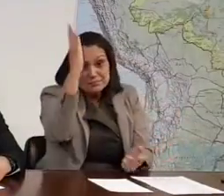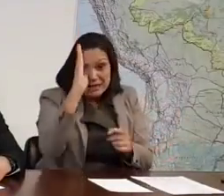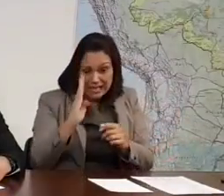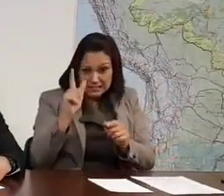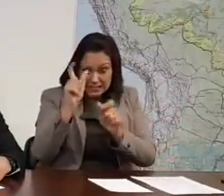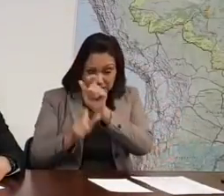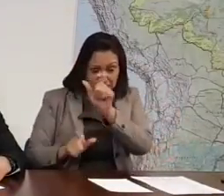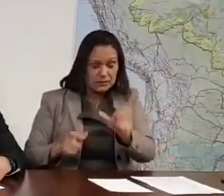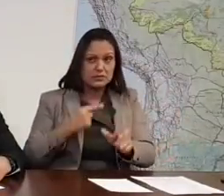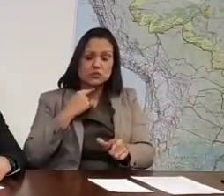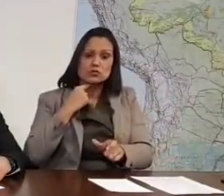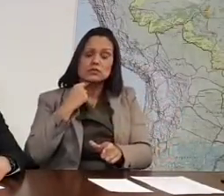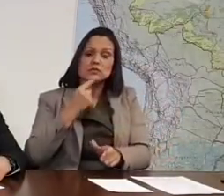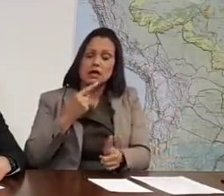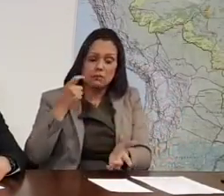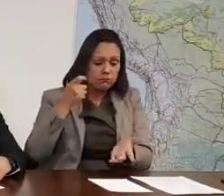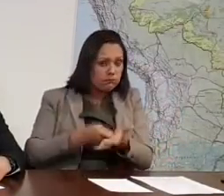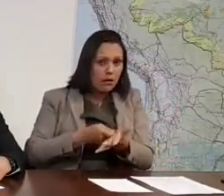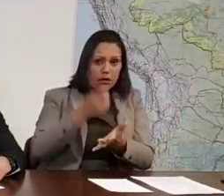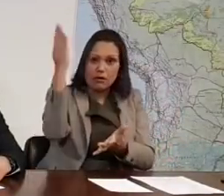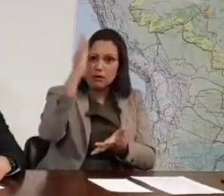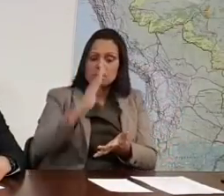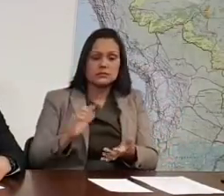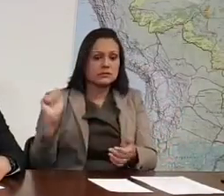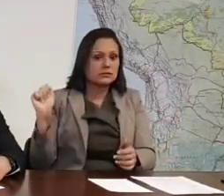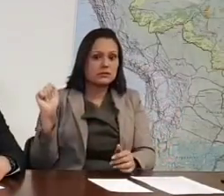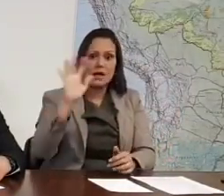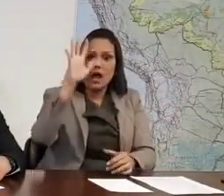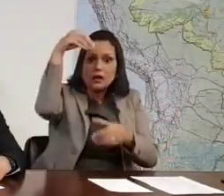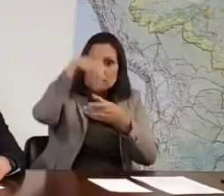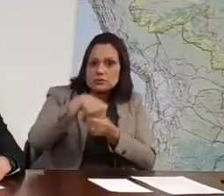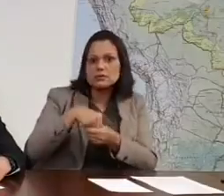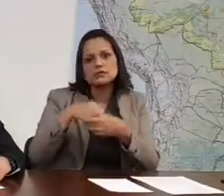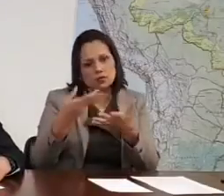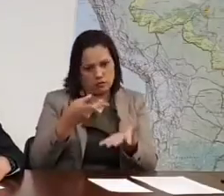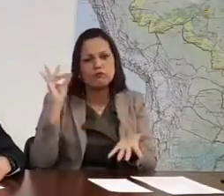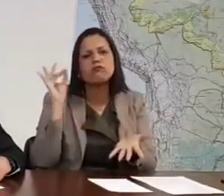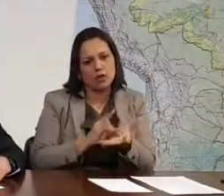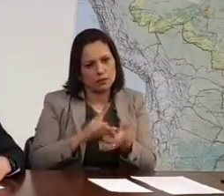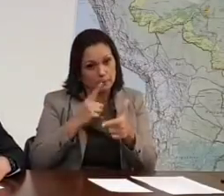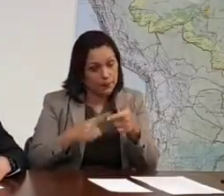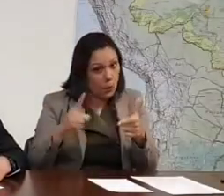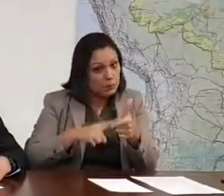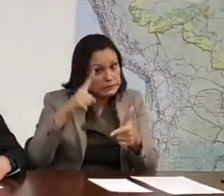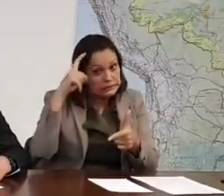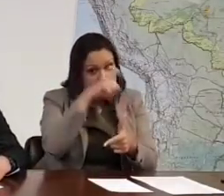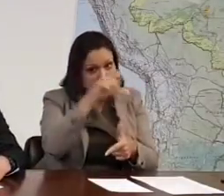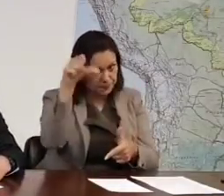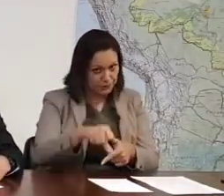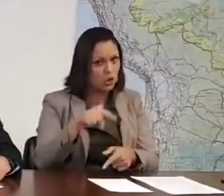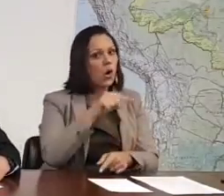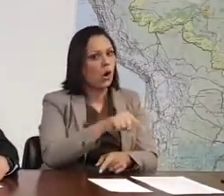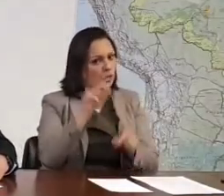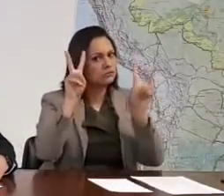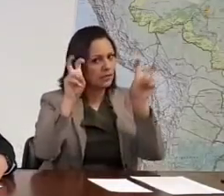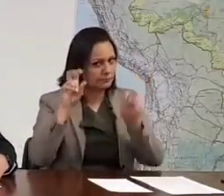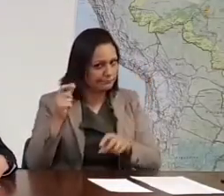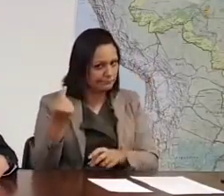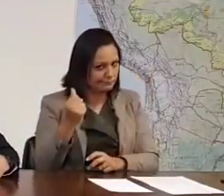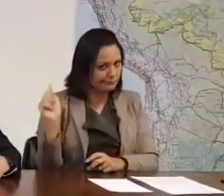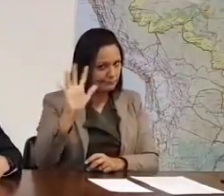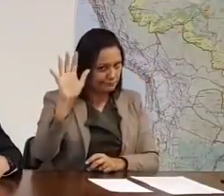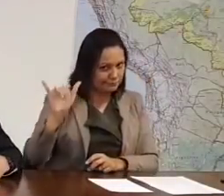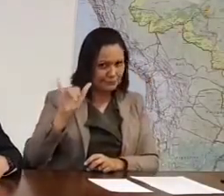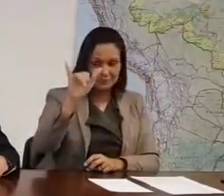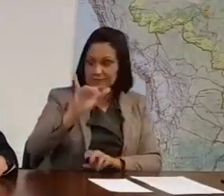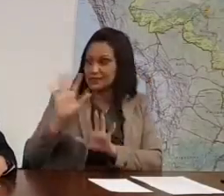consegue pagar para ir lá com o preço que está nas passagens hoje. Esse é o verdadeiro gargalo que nós temos. Tá. Você volta daqui a pouco?